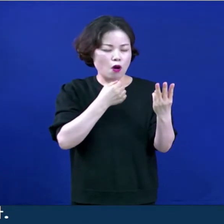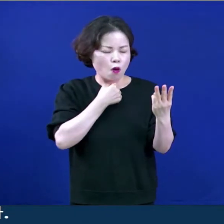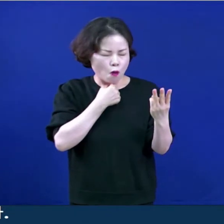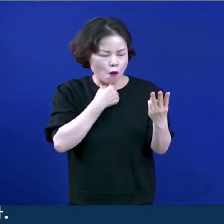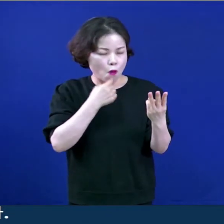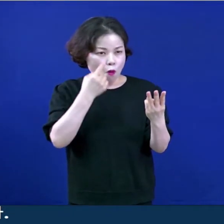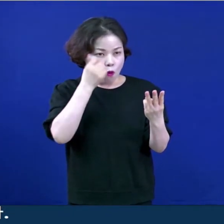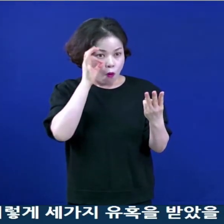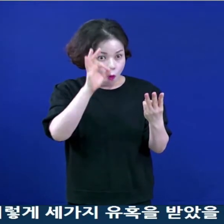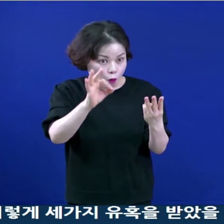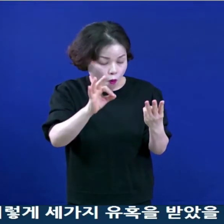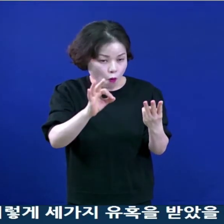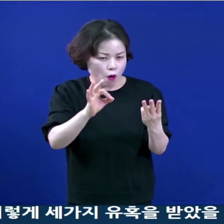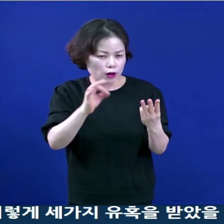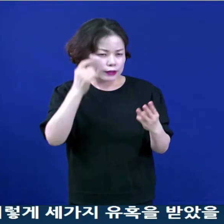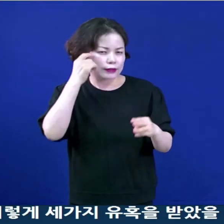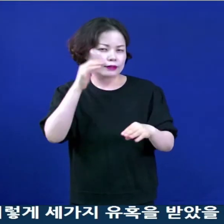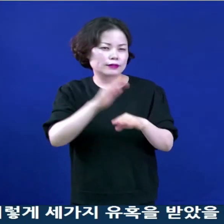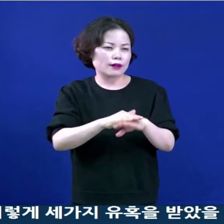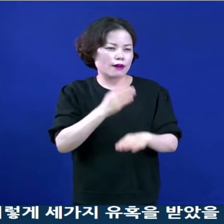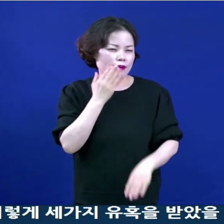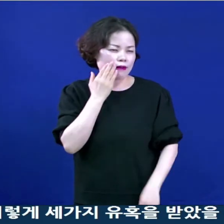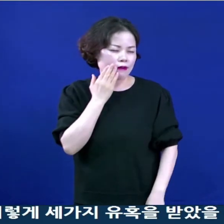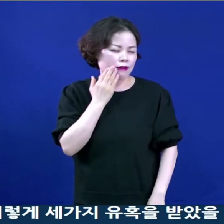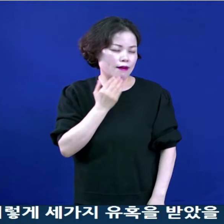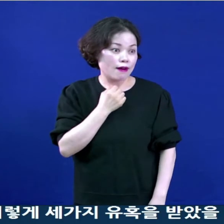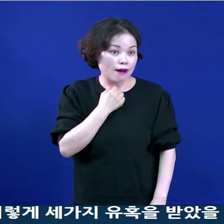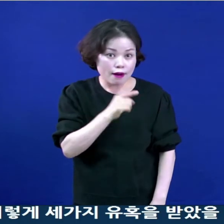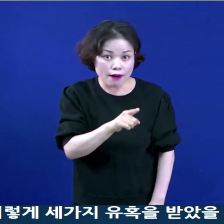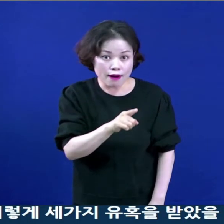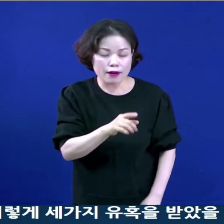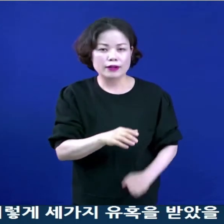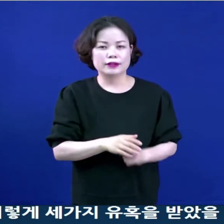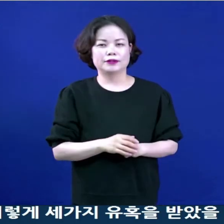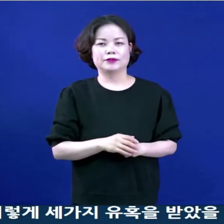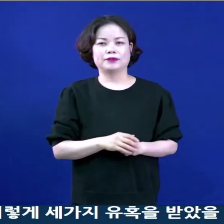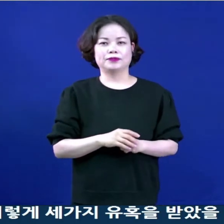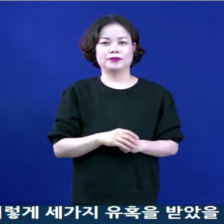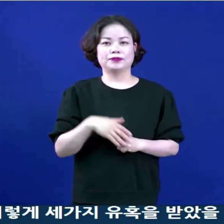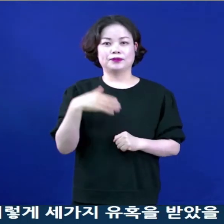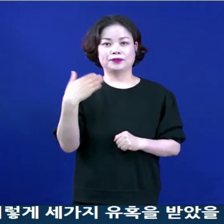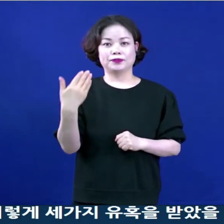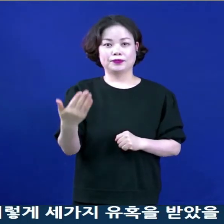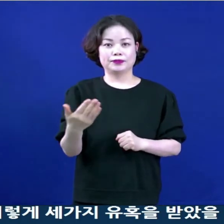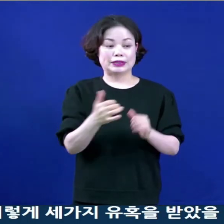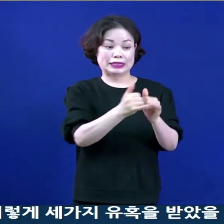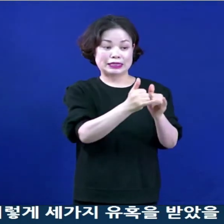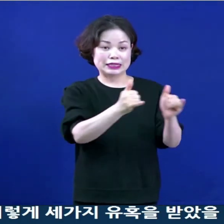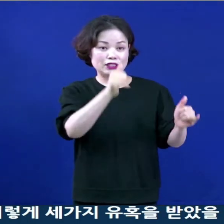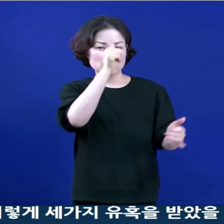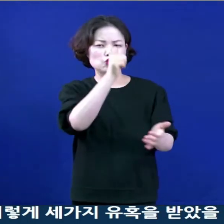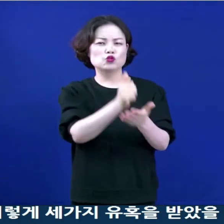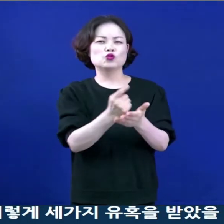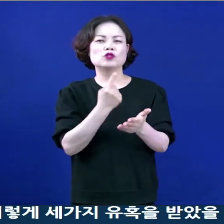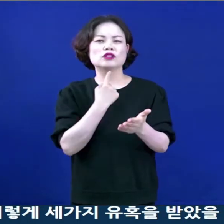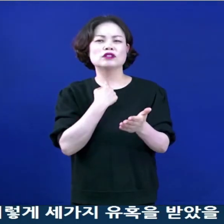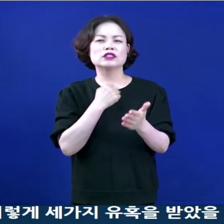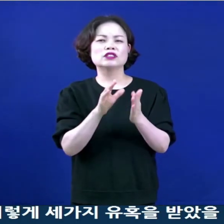보암직하고 지혜롭게 할 만큼 탐스러운 나무인데, 자, 그 다음 보셔요. 인간이 죄를 지을